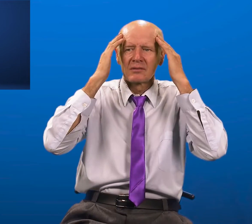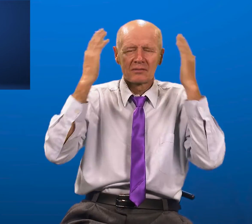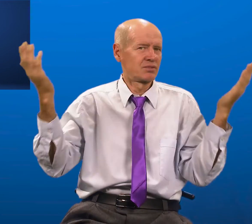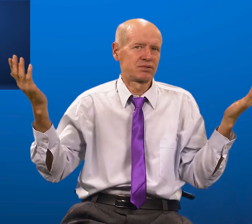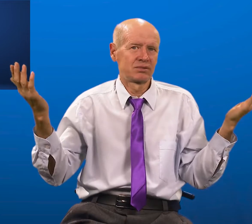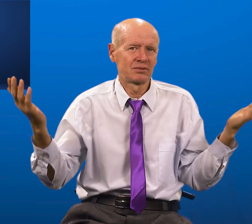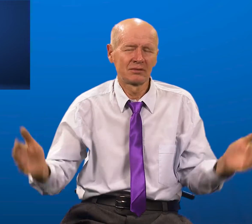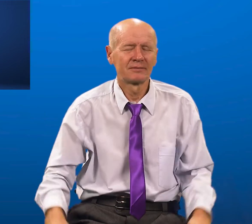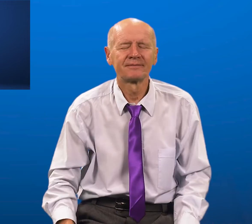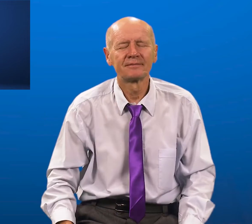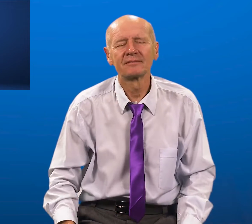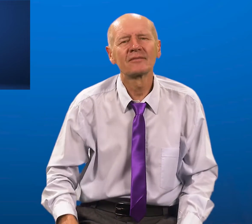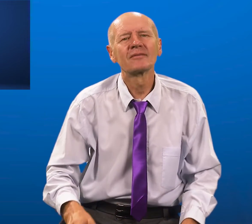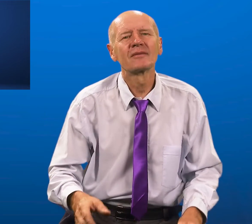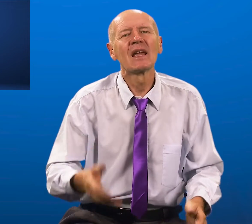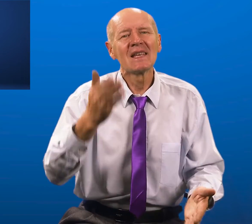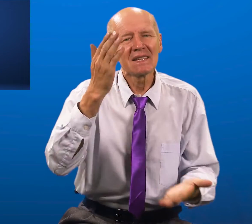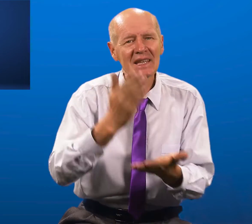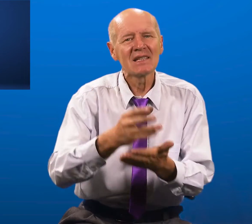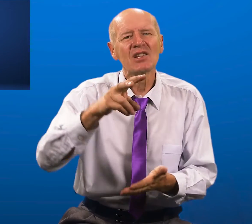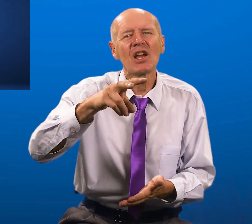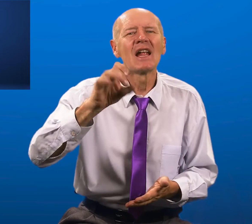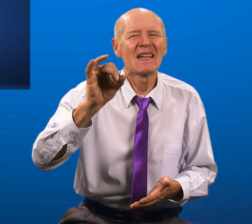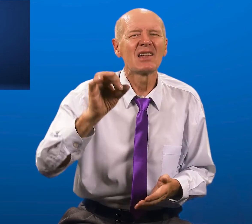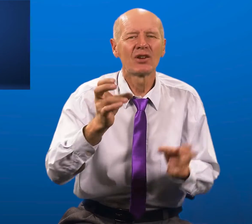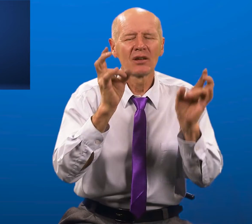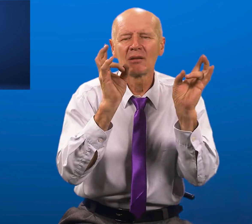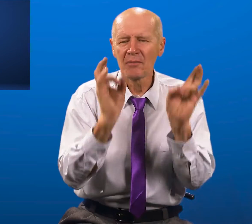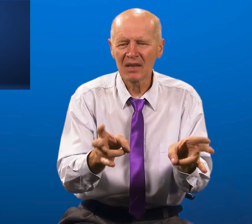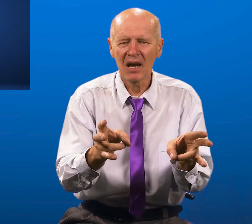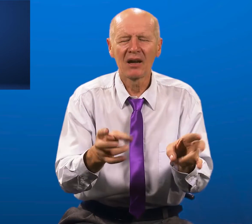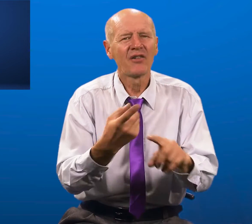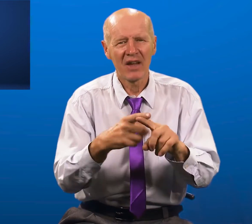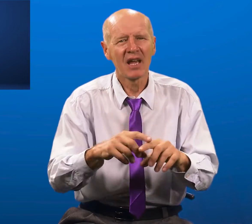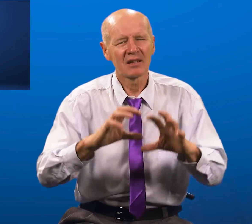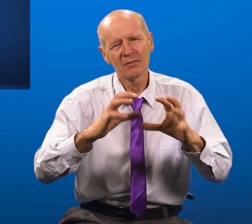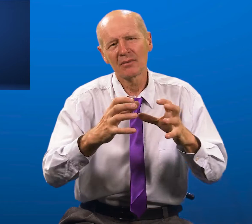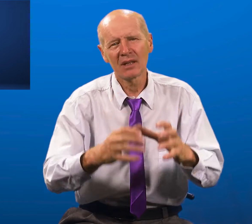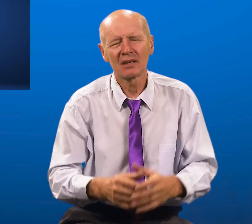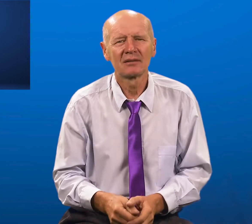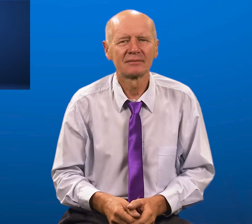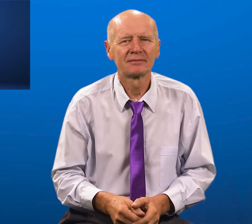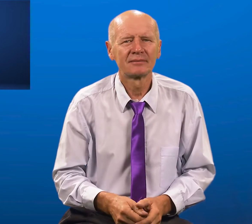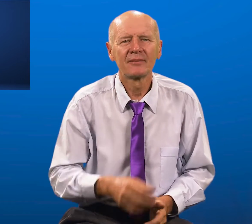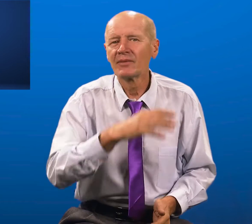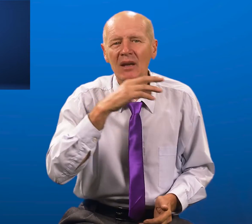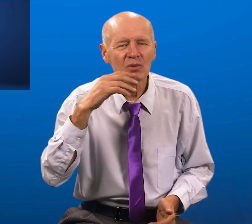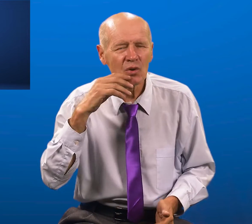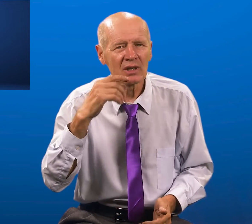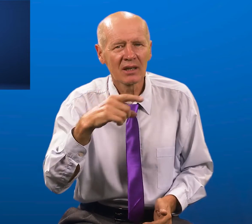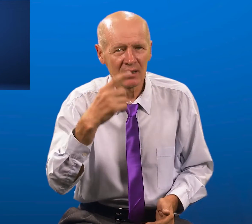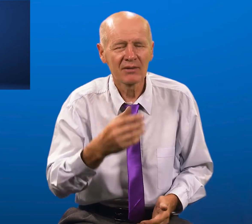несчастье. Есть ли оно вообще в этом мире, несчастье? Конечно, многие скажут, что оно есть и